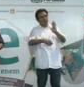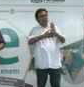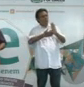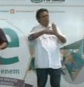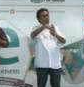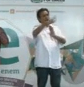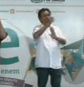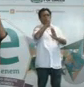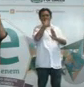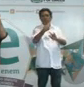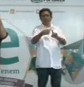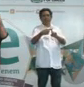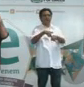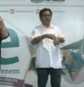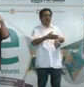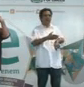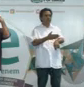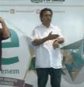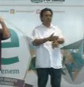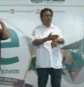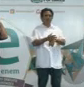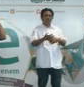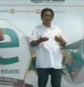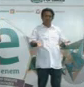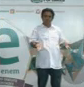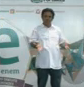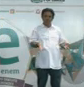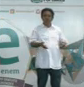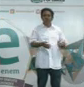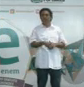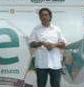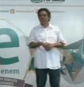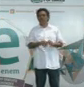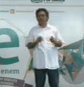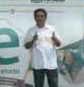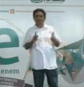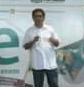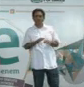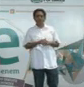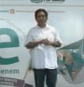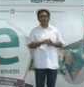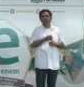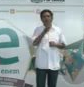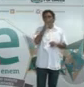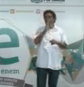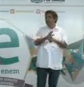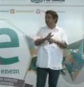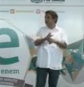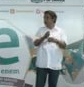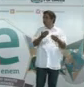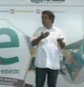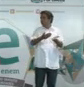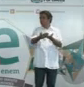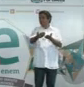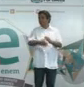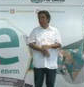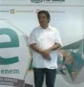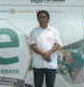tiver, melhor. E principalmente, quanto mais você praticar, melhor. Ok? Beleza, boa tarde, vamos começar esse